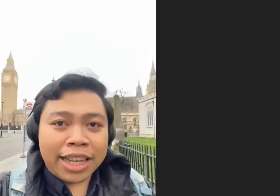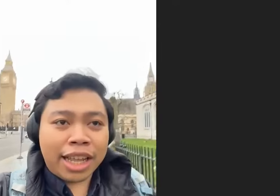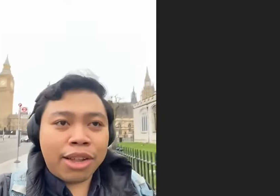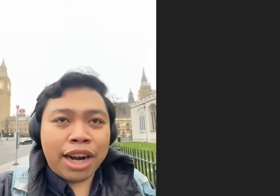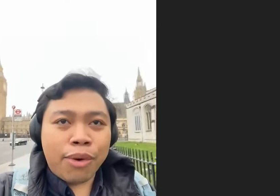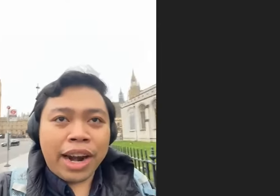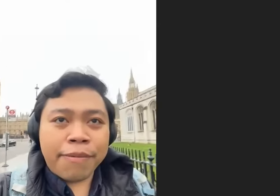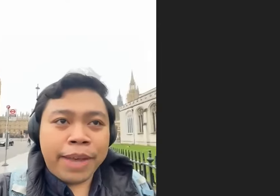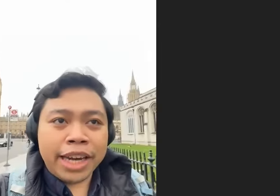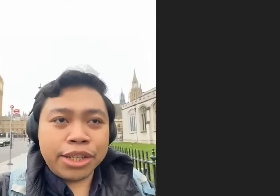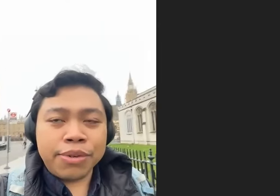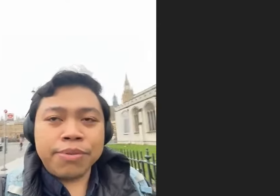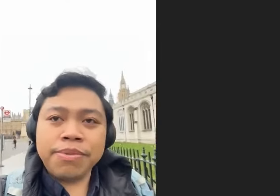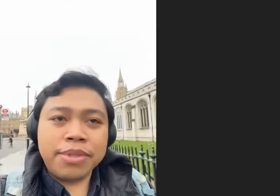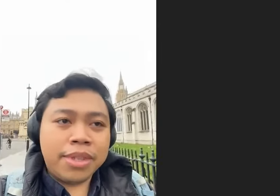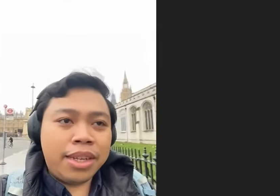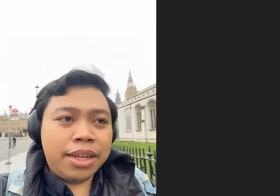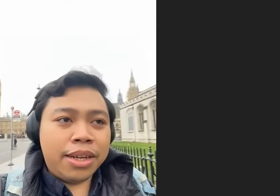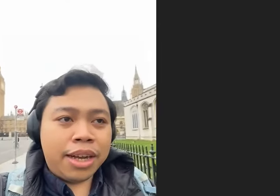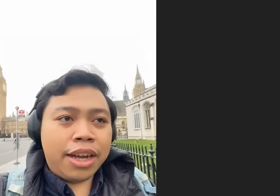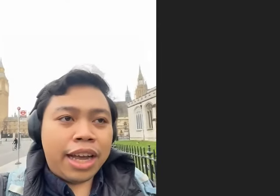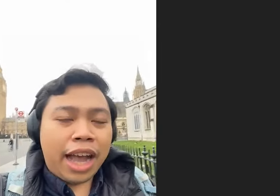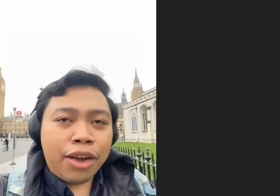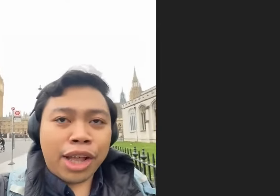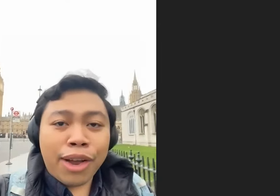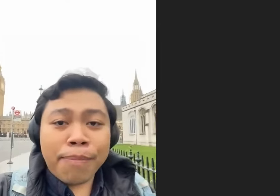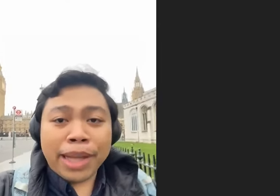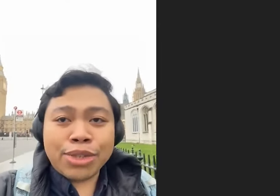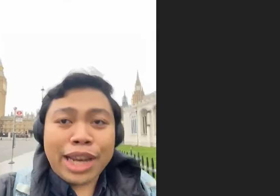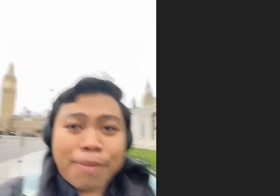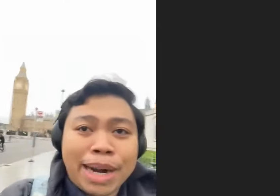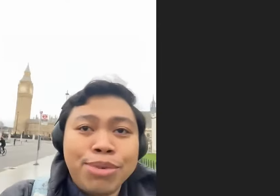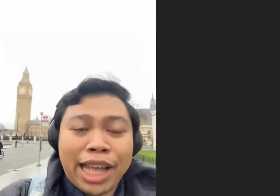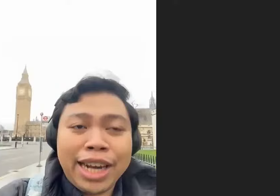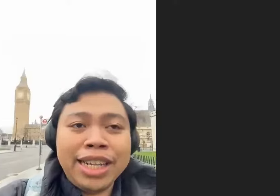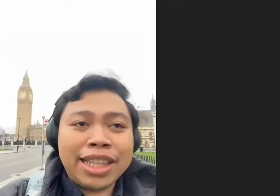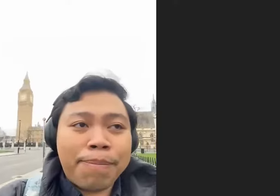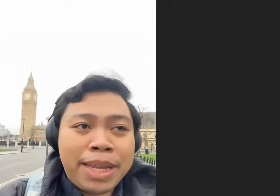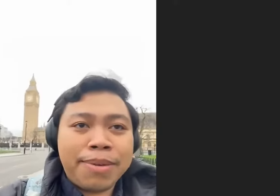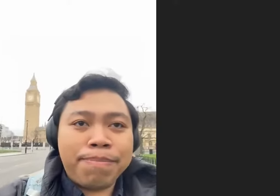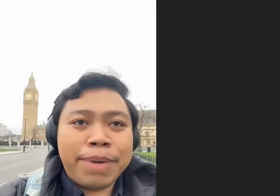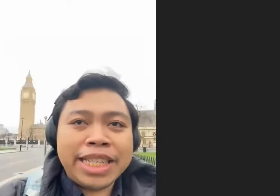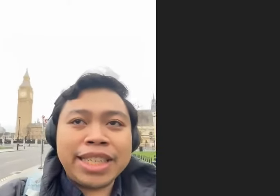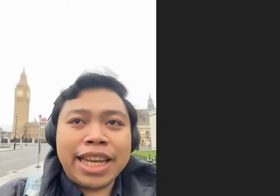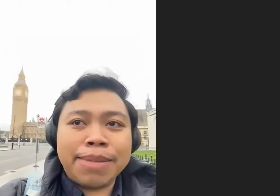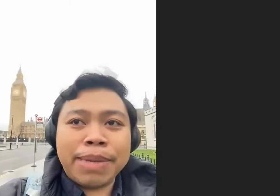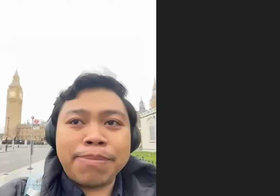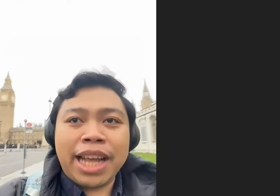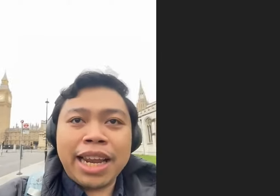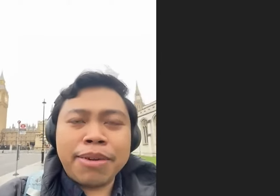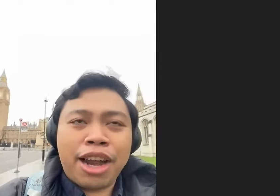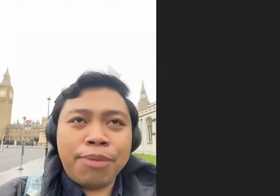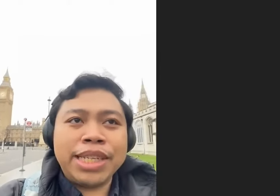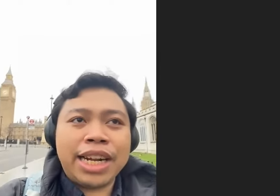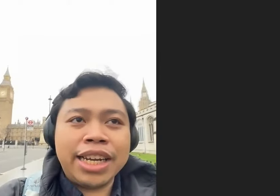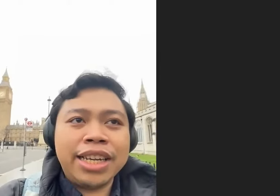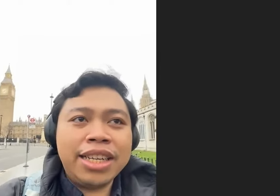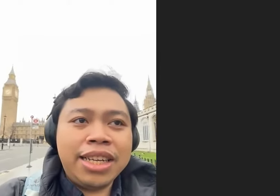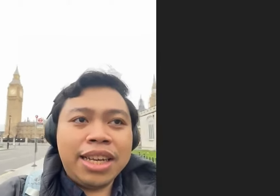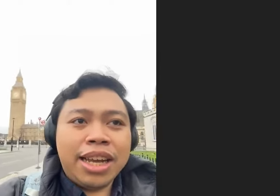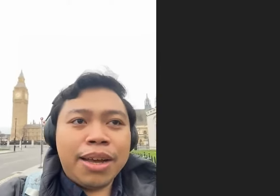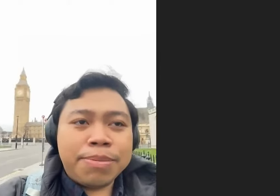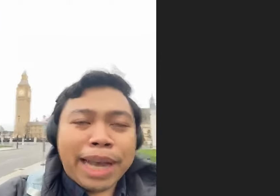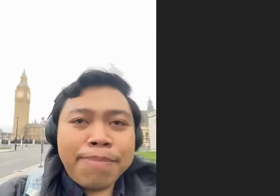barusan no one aku tahu kalau beasiswa iniemangbutan tapi please Ingat teman-teman kalian kalau